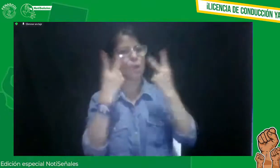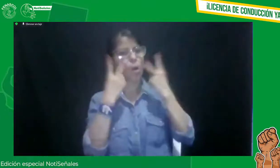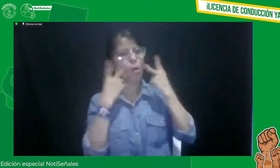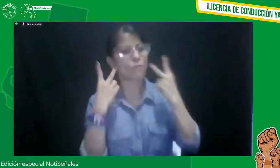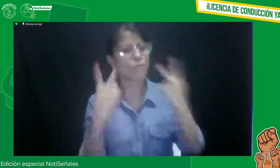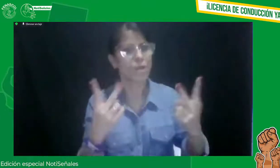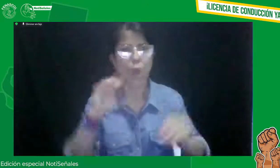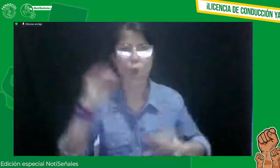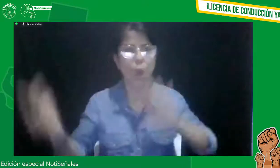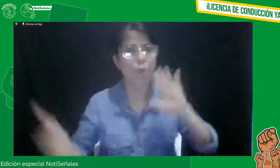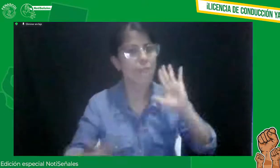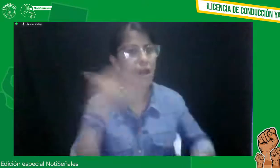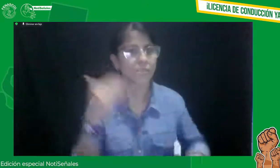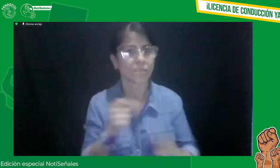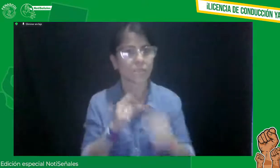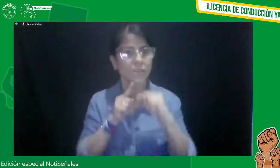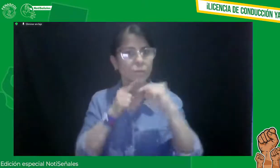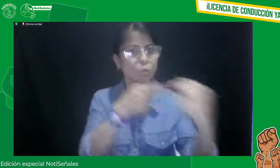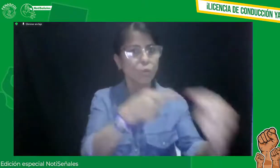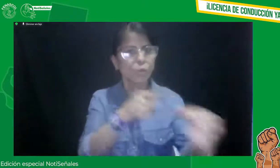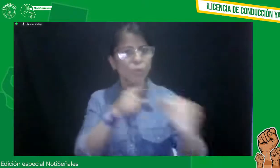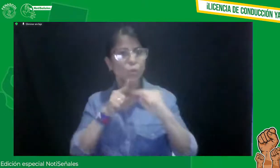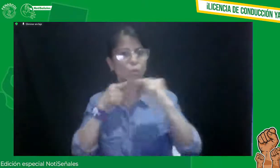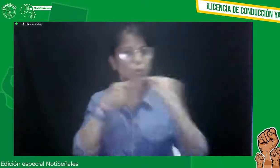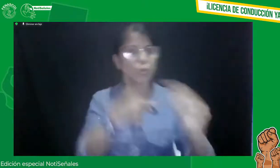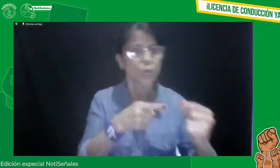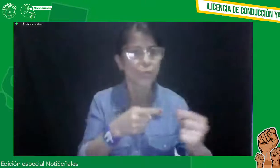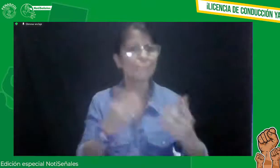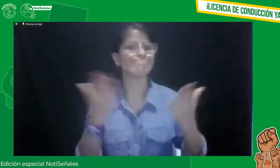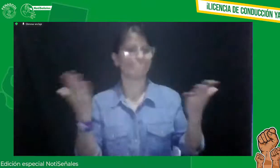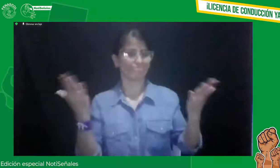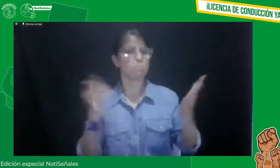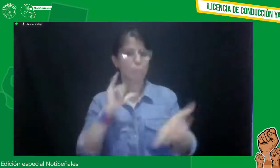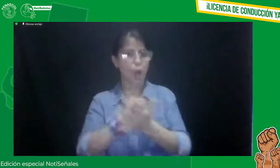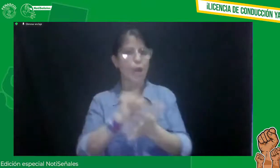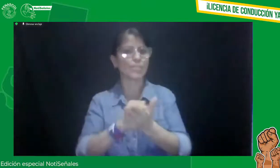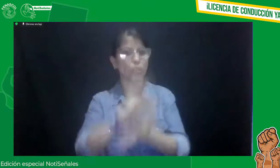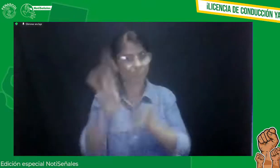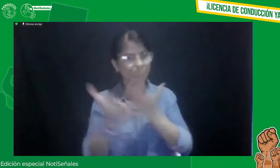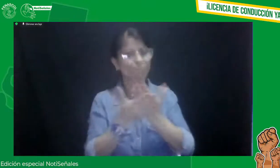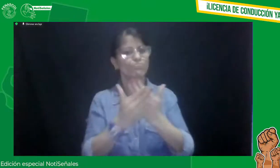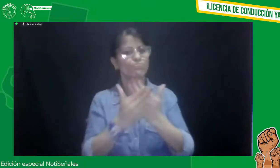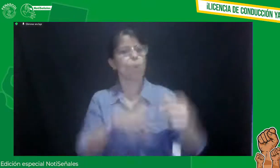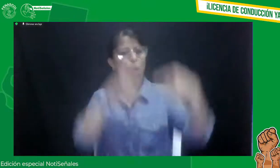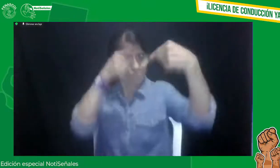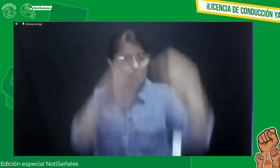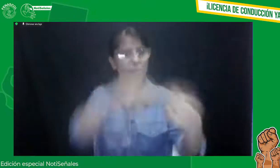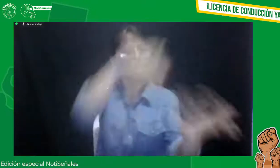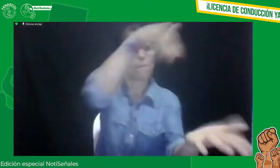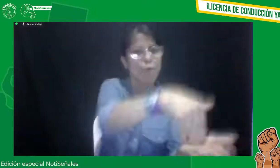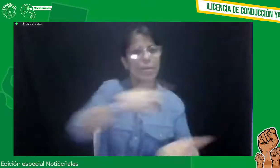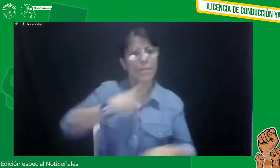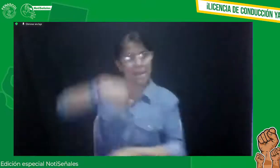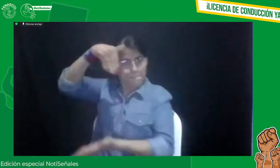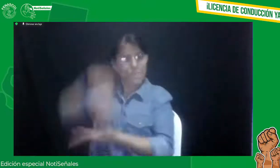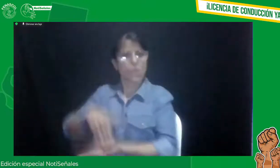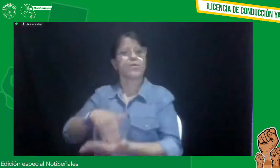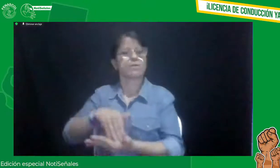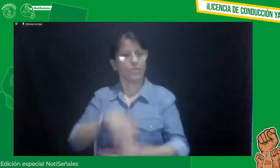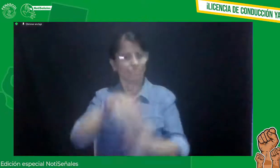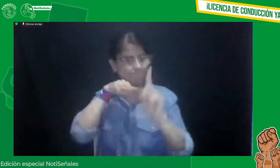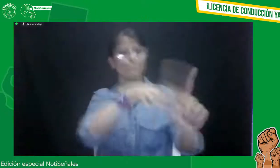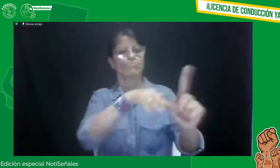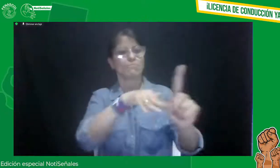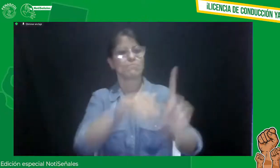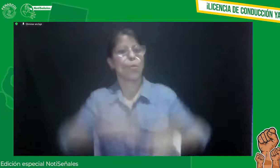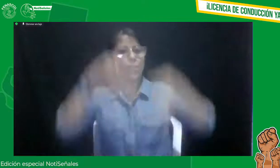vamos a volver al plantón porque yo he sido testiga de lo duro que ha sido este proceso y los debates y discusiones